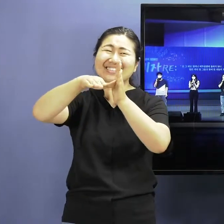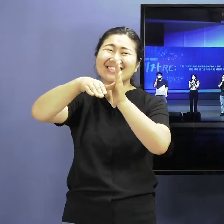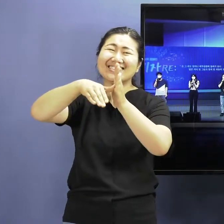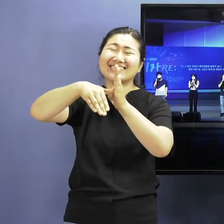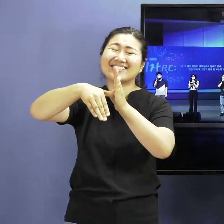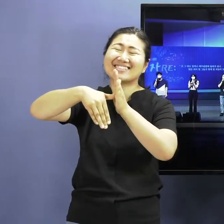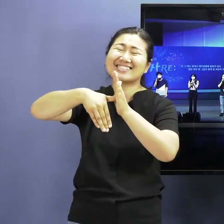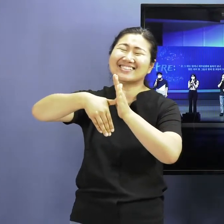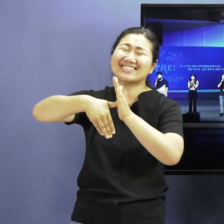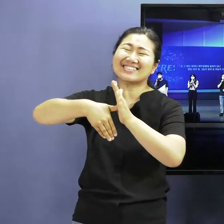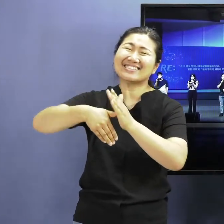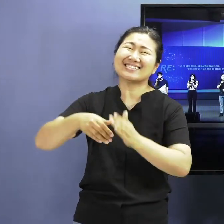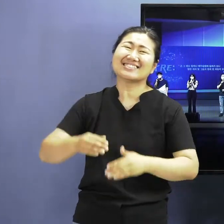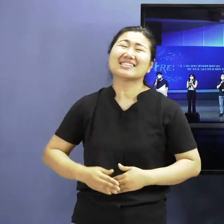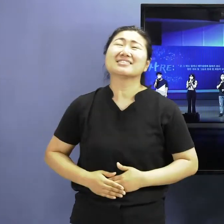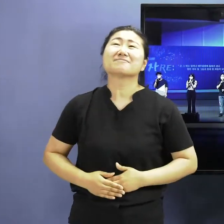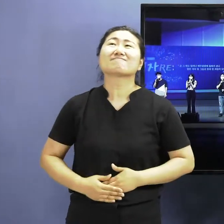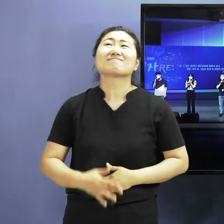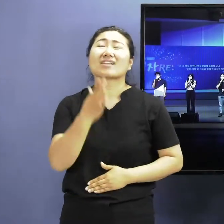순간이